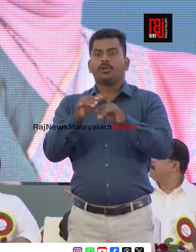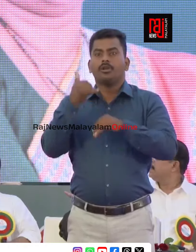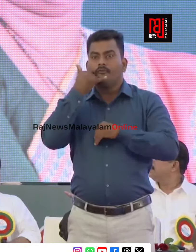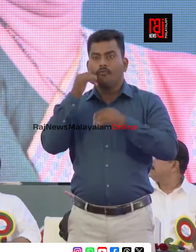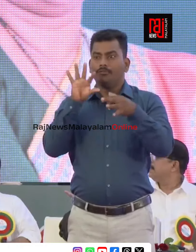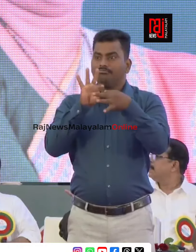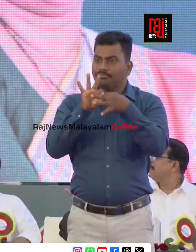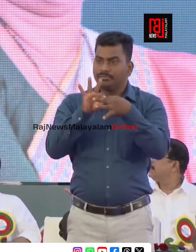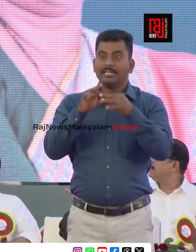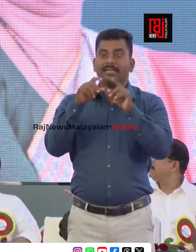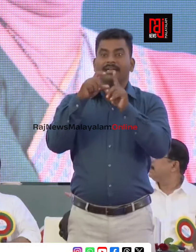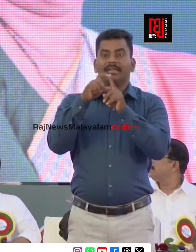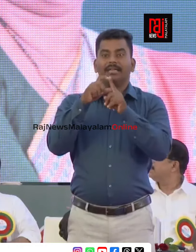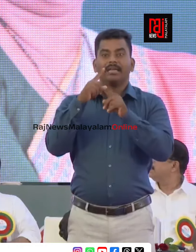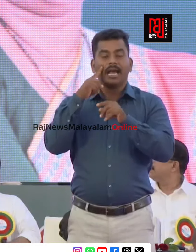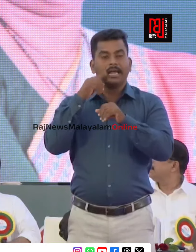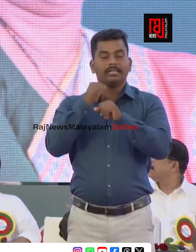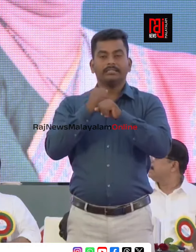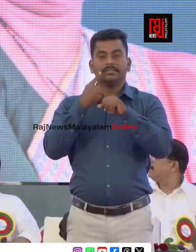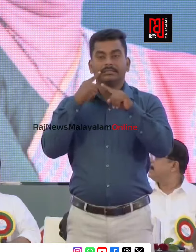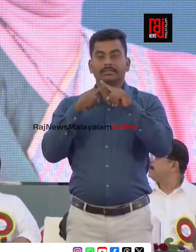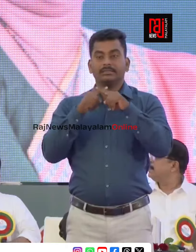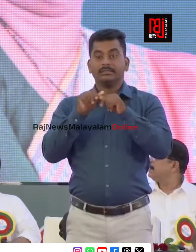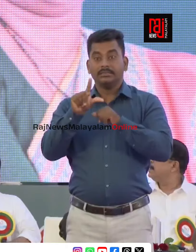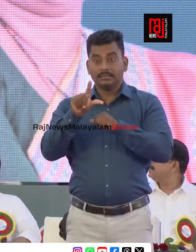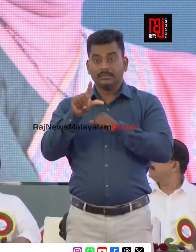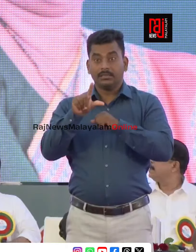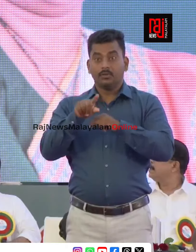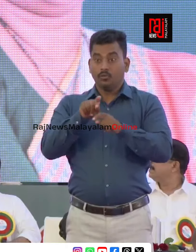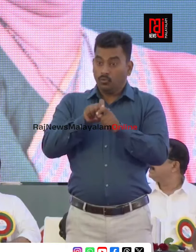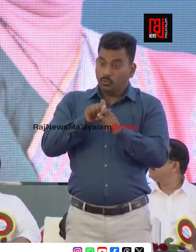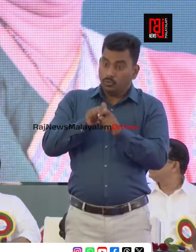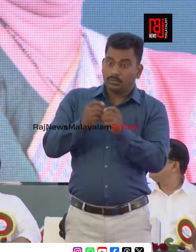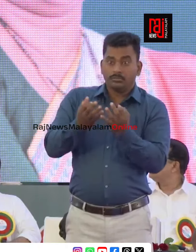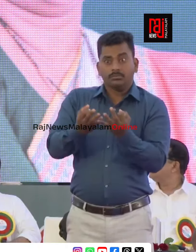സർക്കാർ ഉടമസ്ഥതയിലുള്ള ഡിജിറ്റൽ ഇടങ്ങളെയും